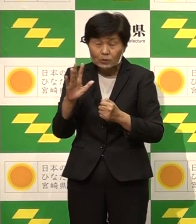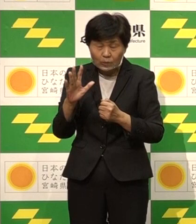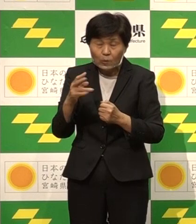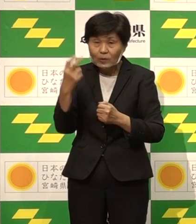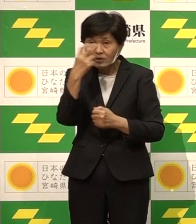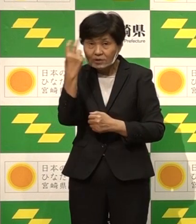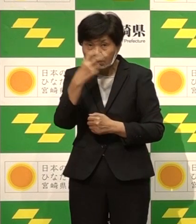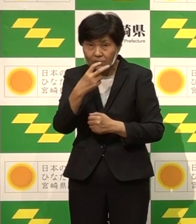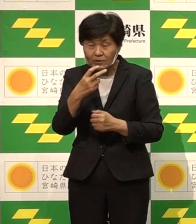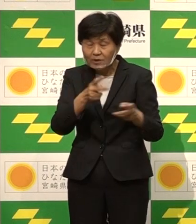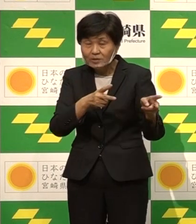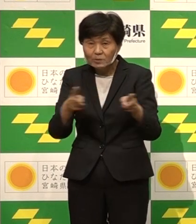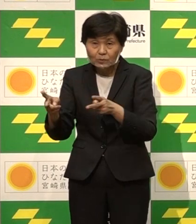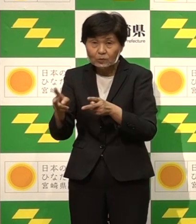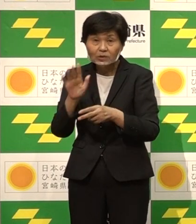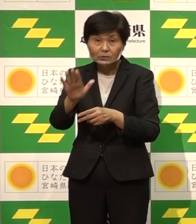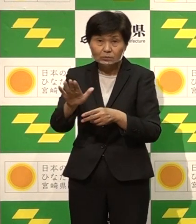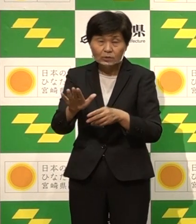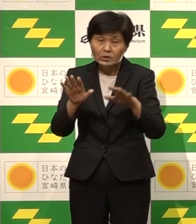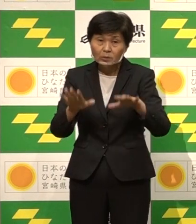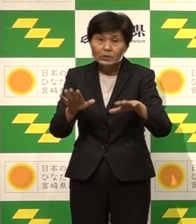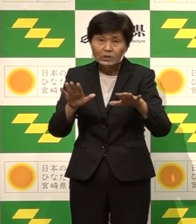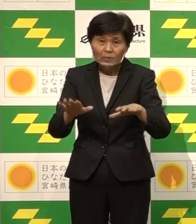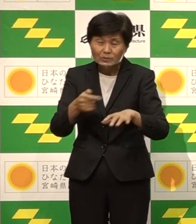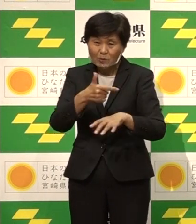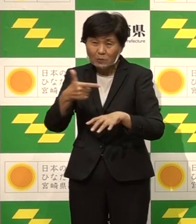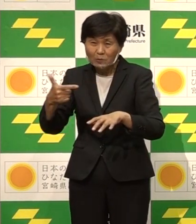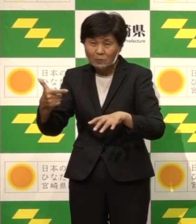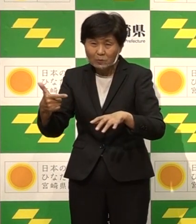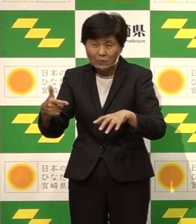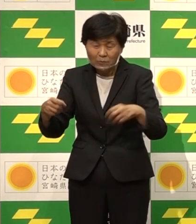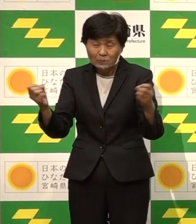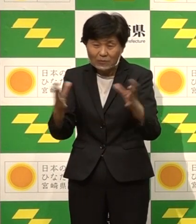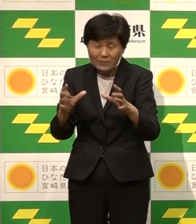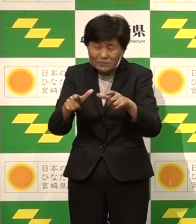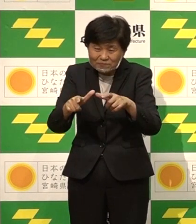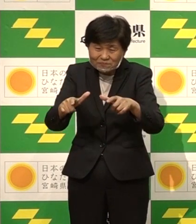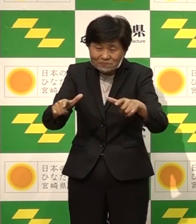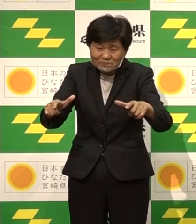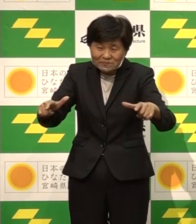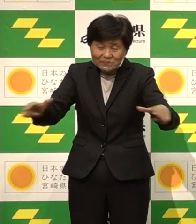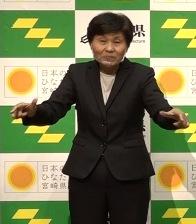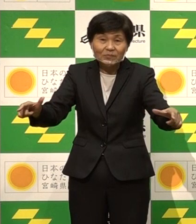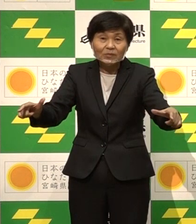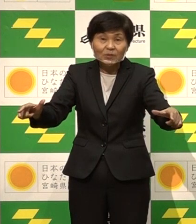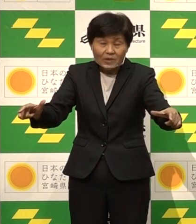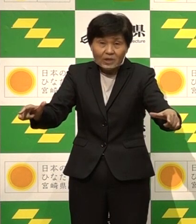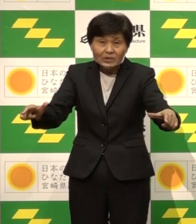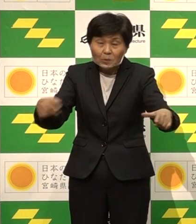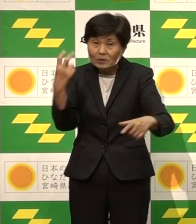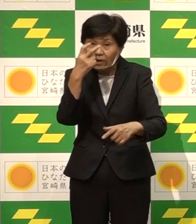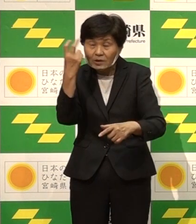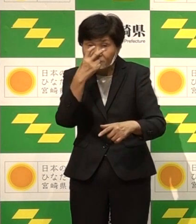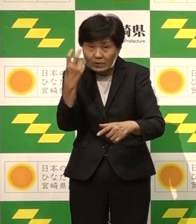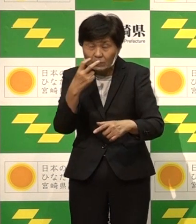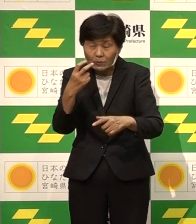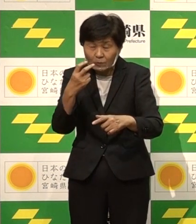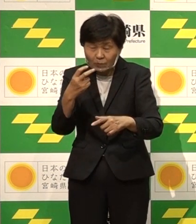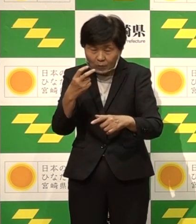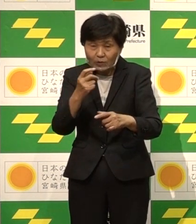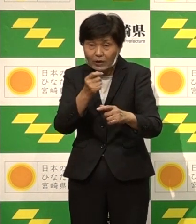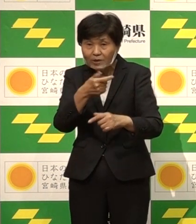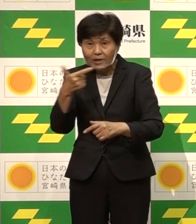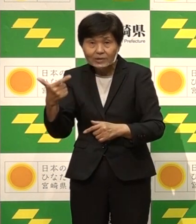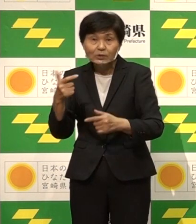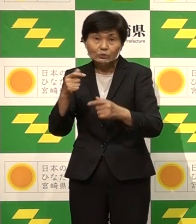ております。今、こういう爆発的な感染状況の中で、利用も相当程度増えているということですが、なんとかそれに応え